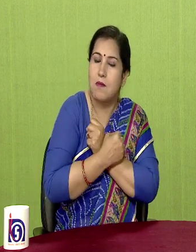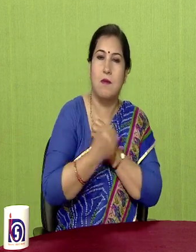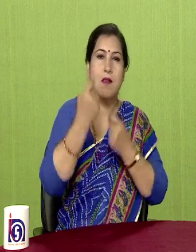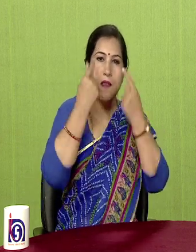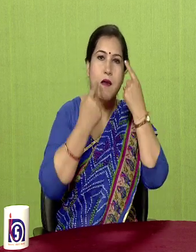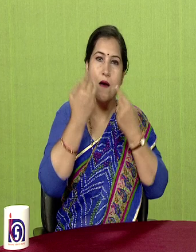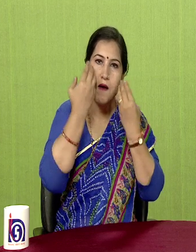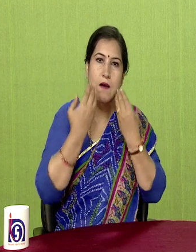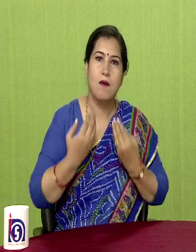आंसू बह चले।